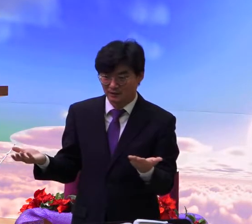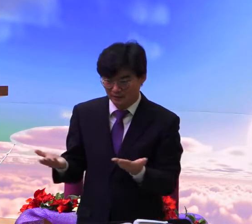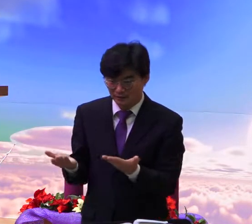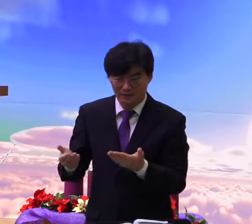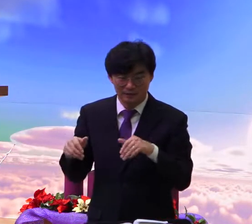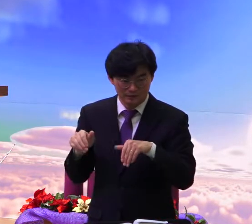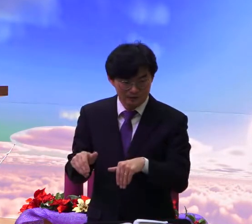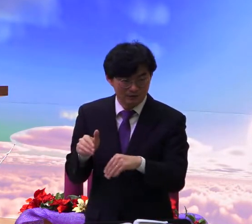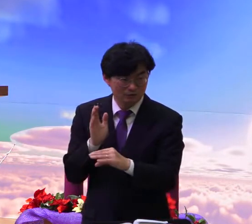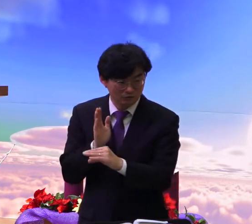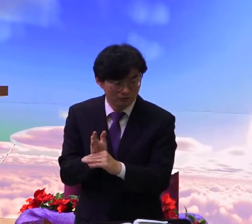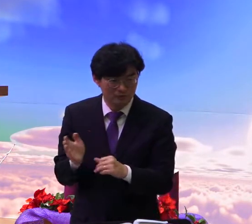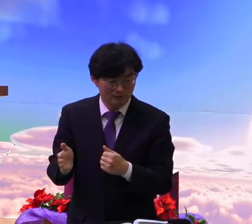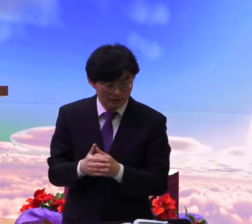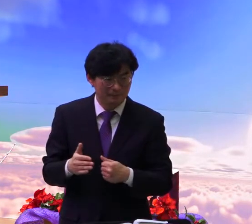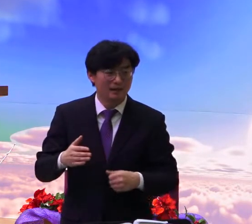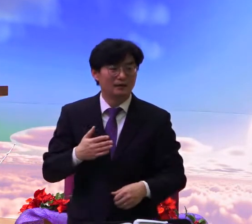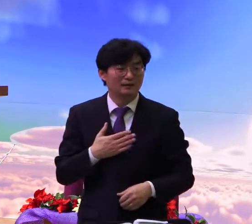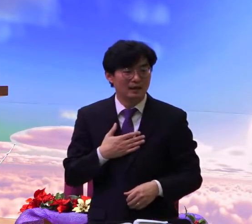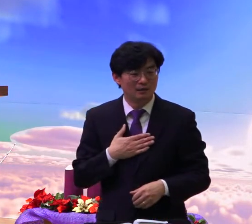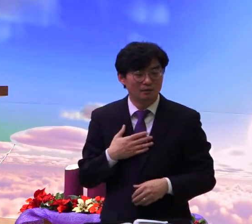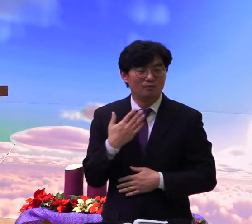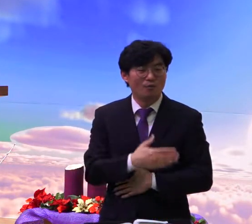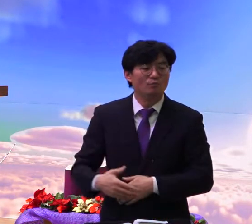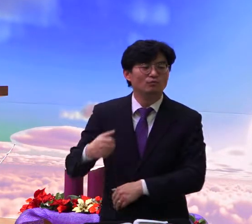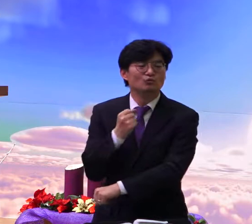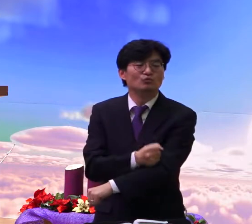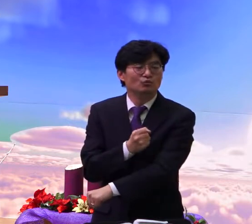고난도 헤치고 나아가는 그런 삶인 것입니다.